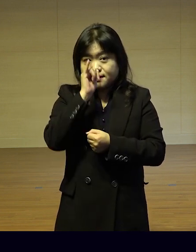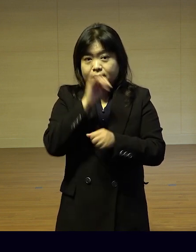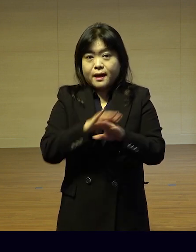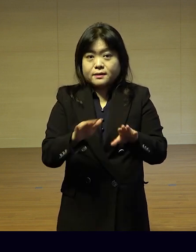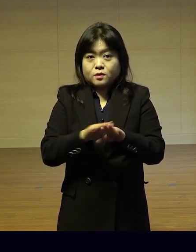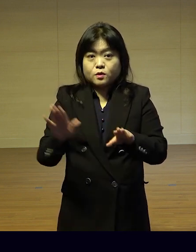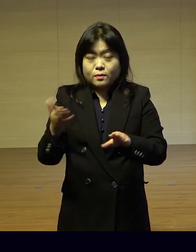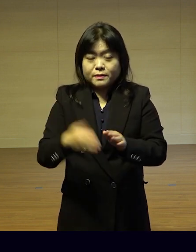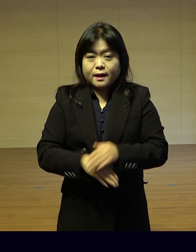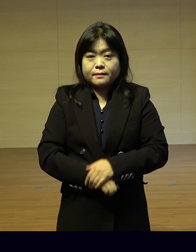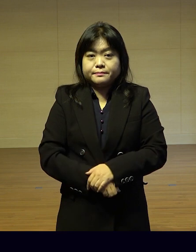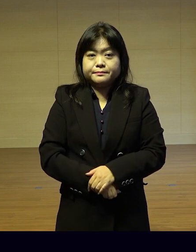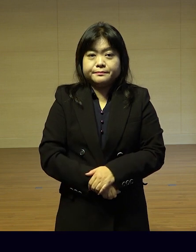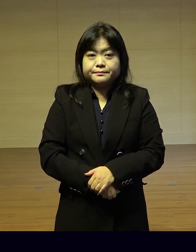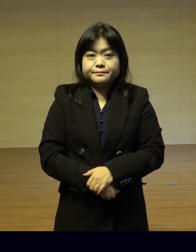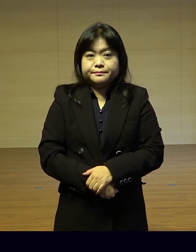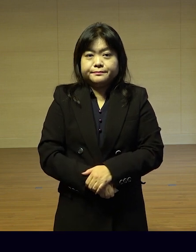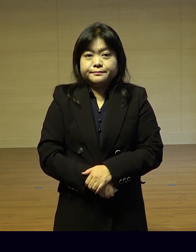있습니다.